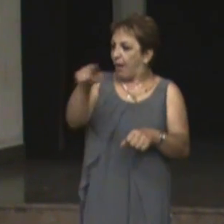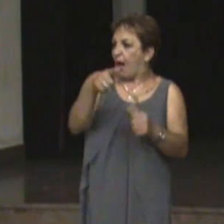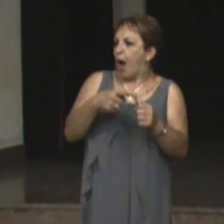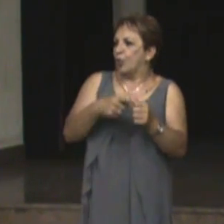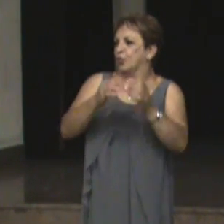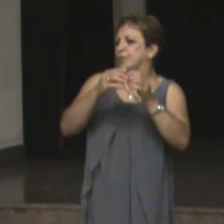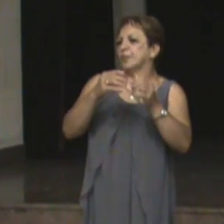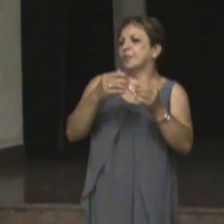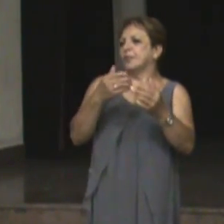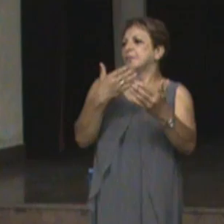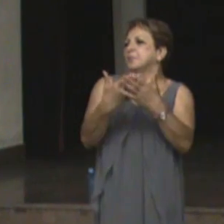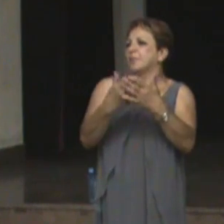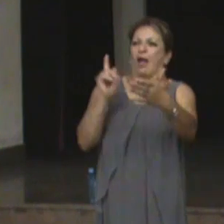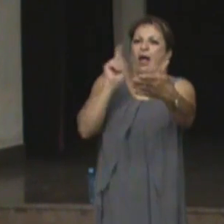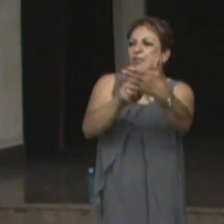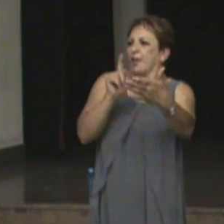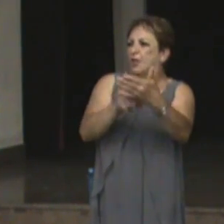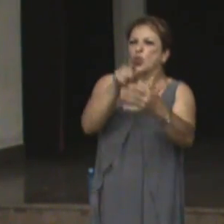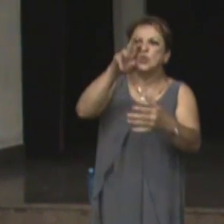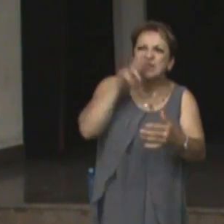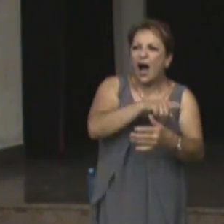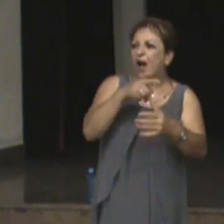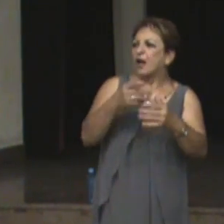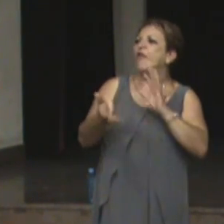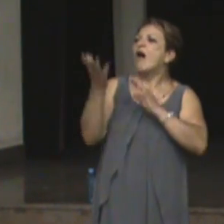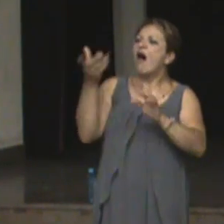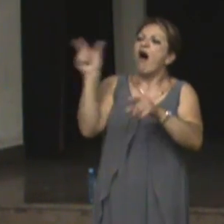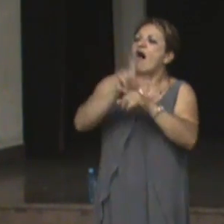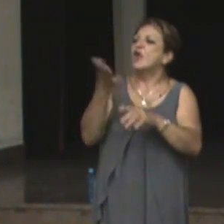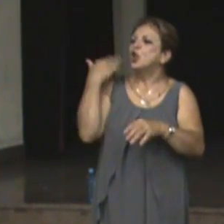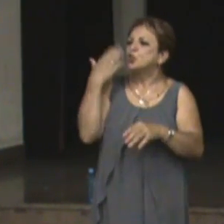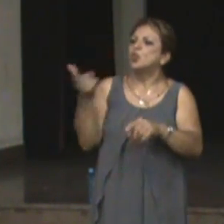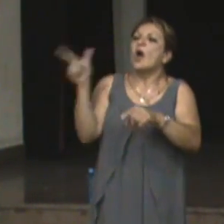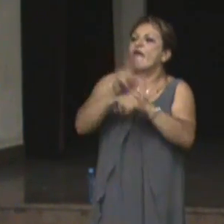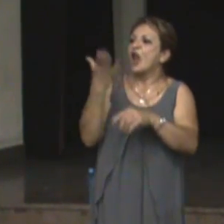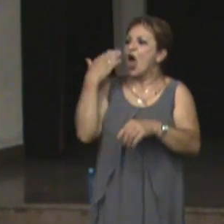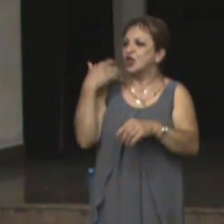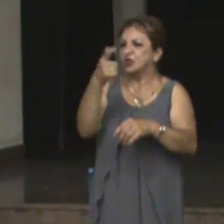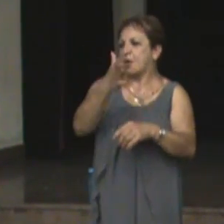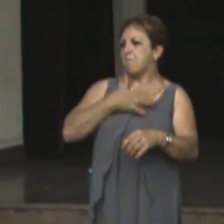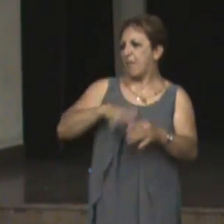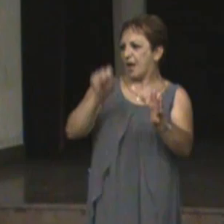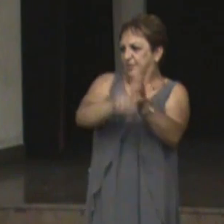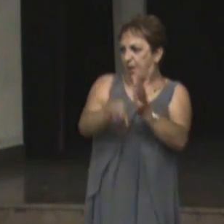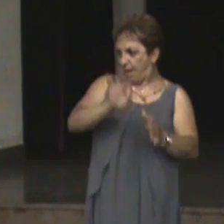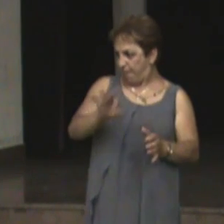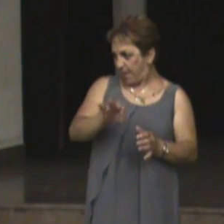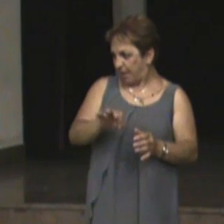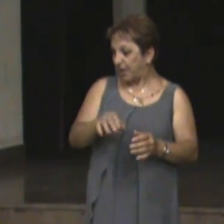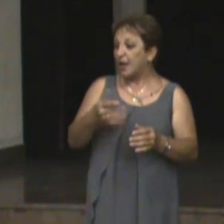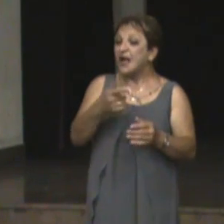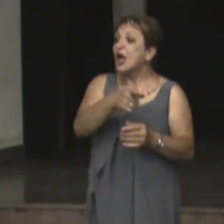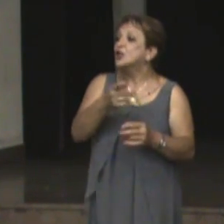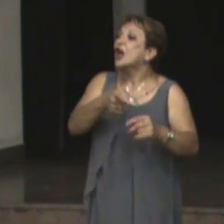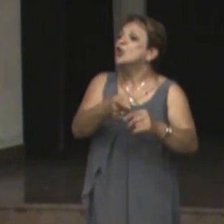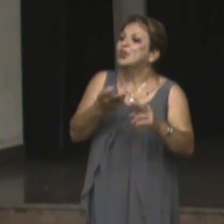ունենային Քրիստոսին մեղադրելու և ավելի շուտ, ավելի հեշտ նրան մահվան դատապարտելու։ Իսկ երբ որ